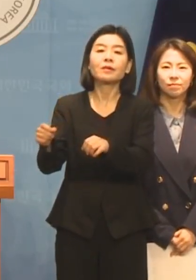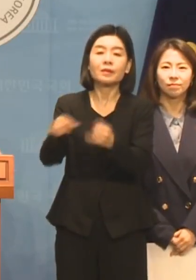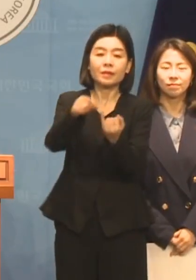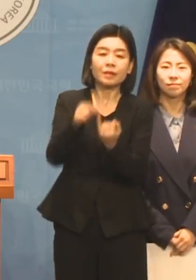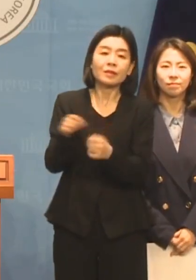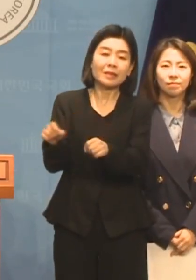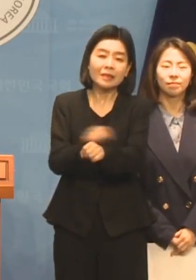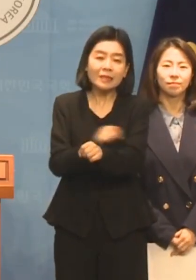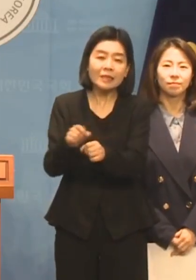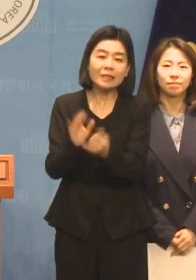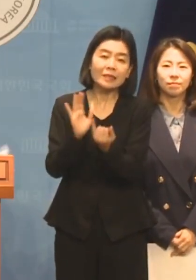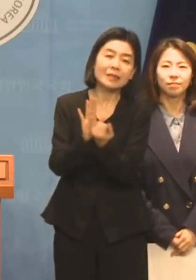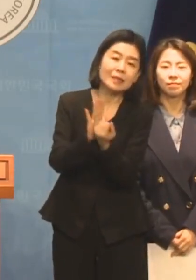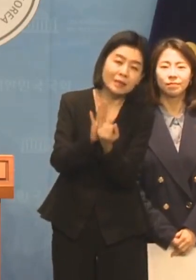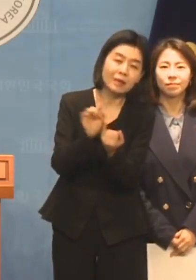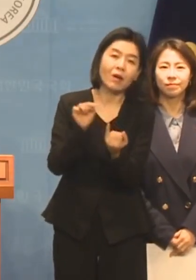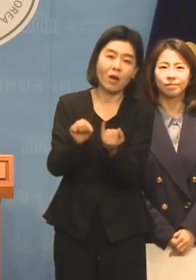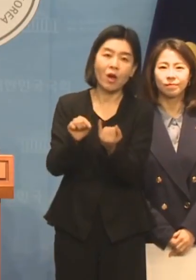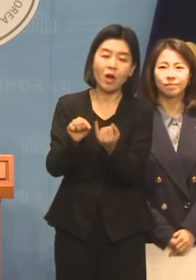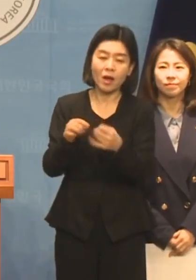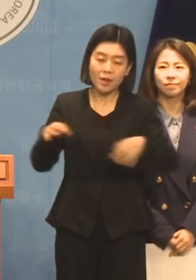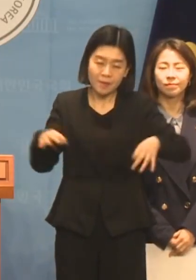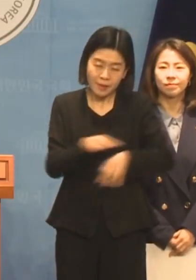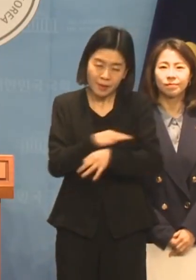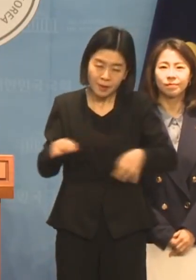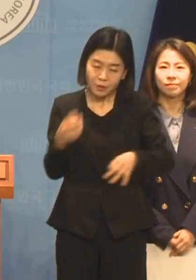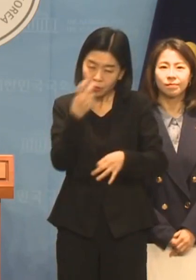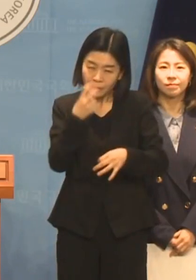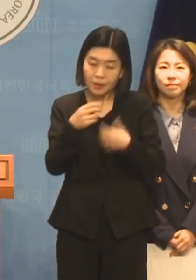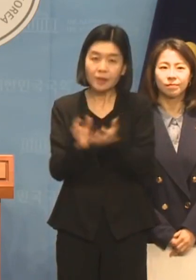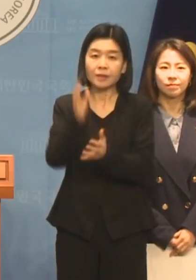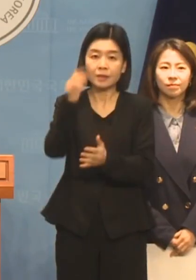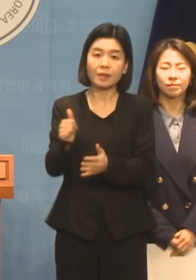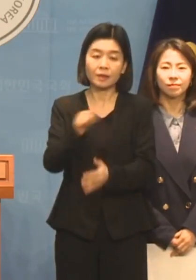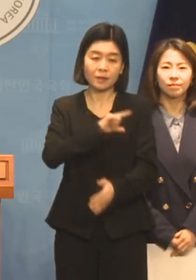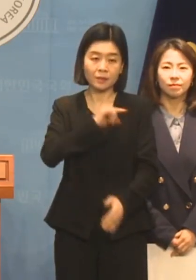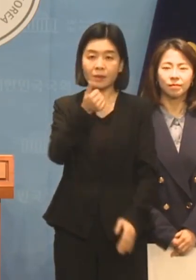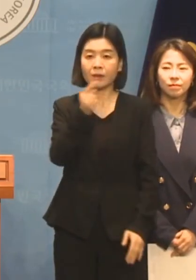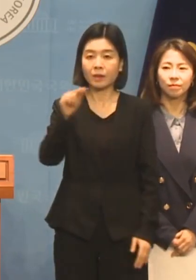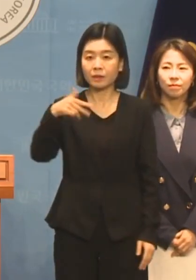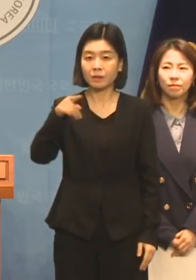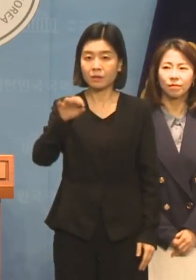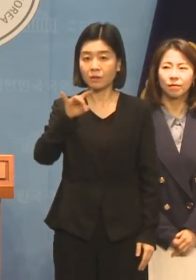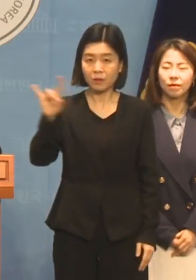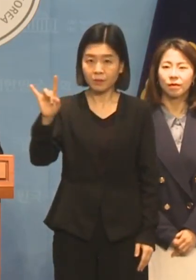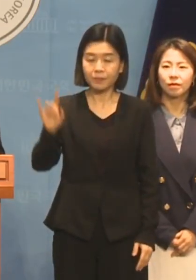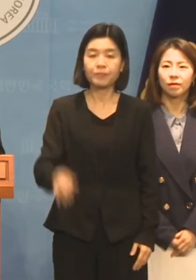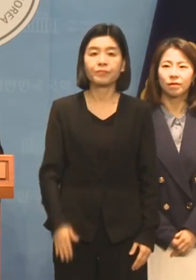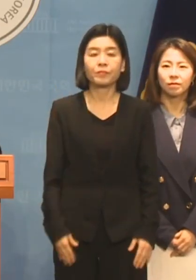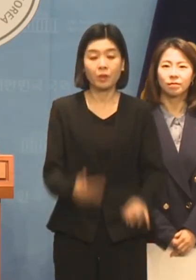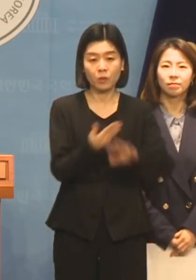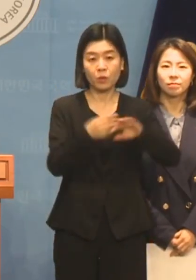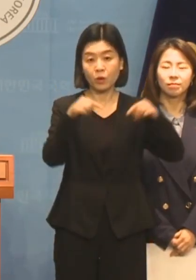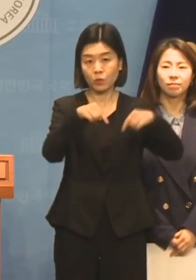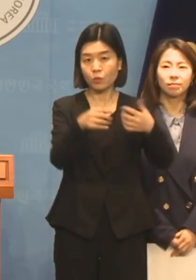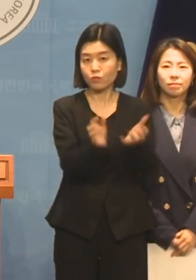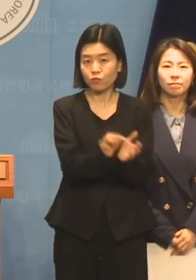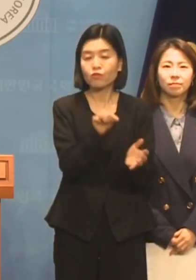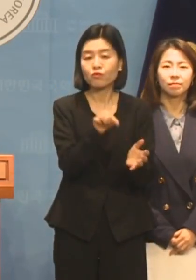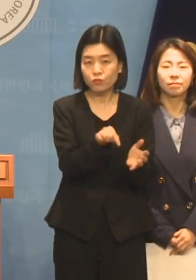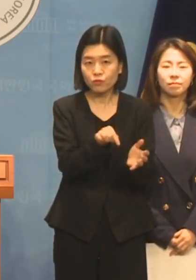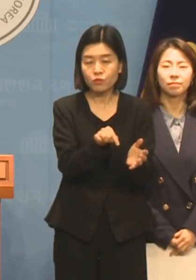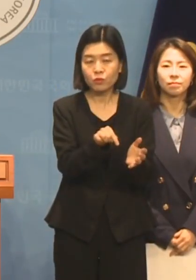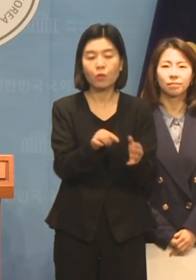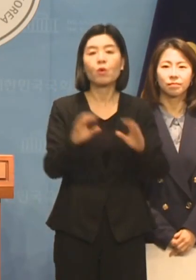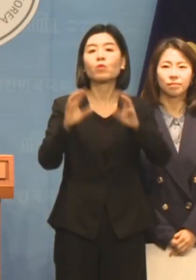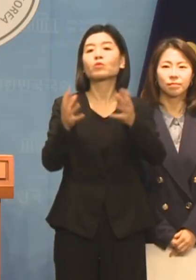비리 진상조사단 단장을 맡고 있는 한정혜입니다. 오늘 저희는 그간의 외교부와 외교부 소속